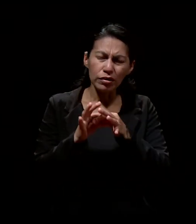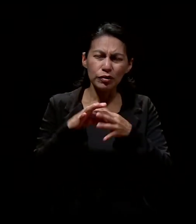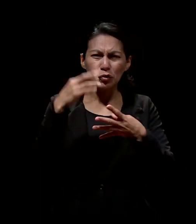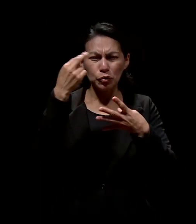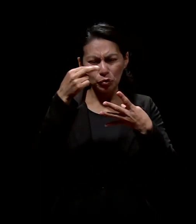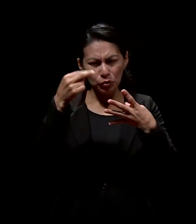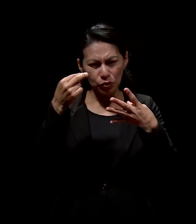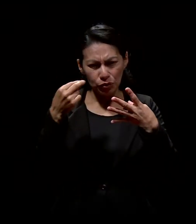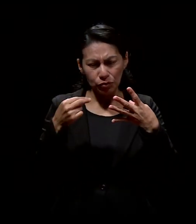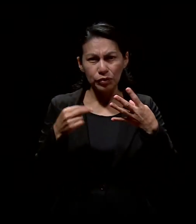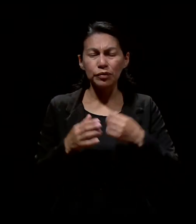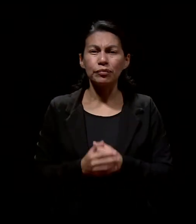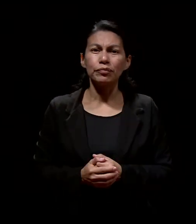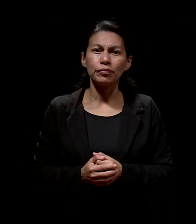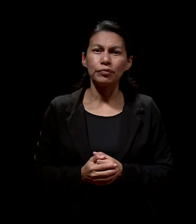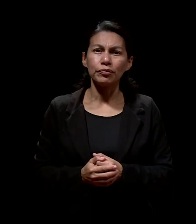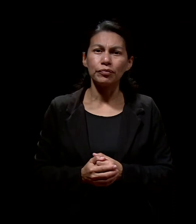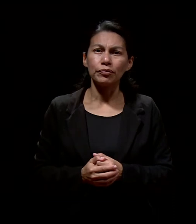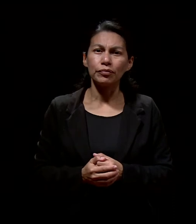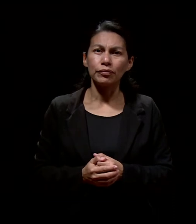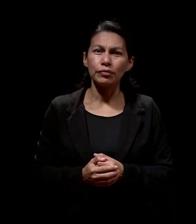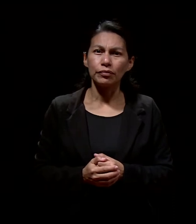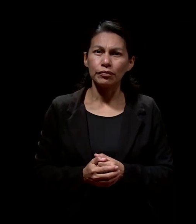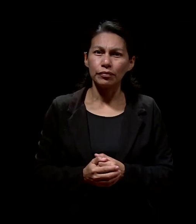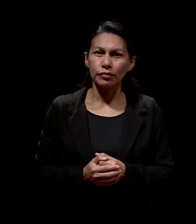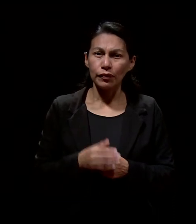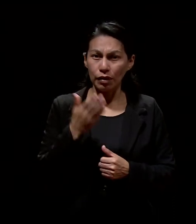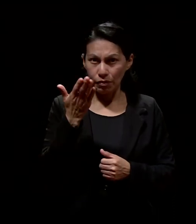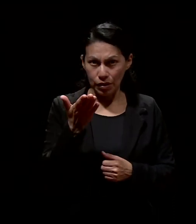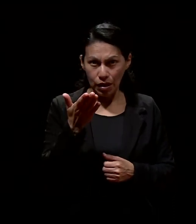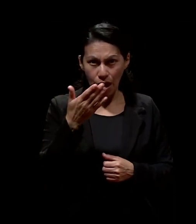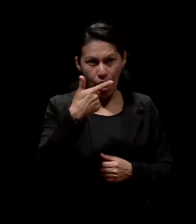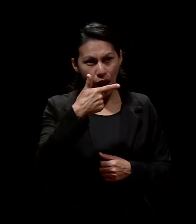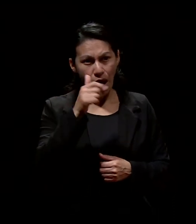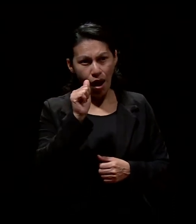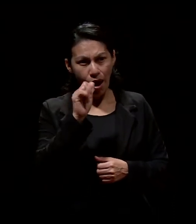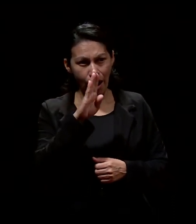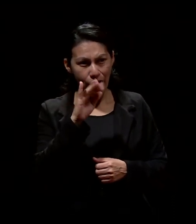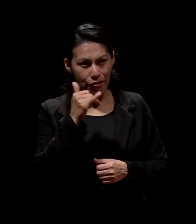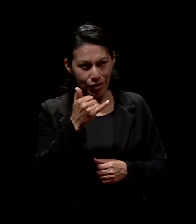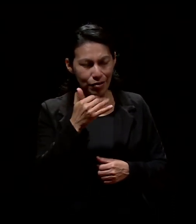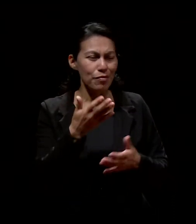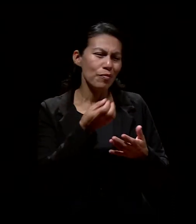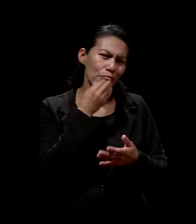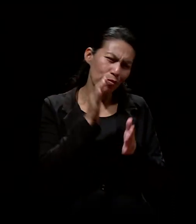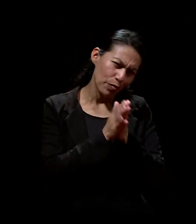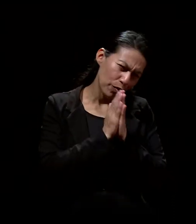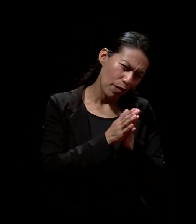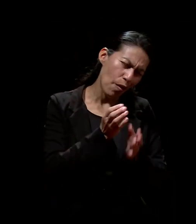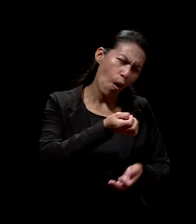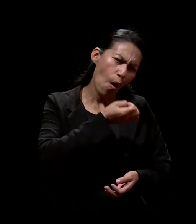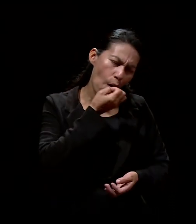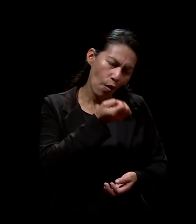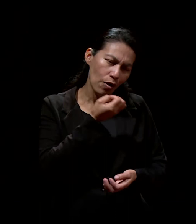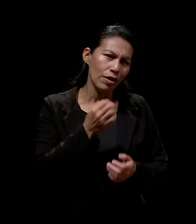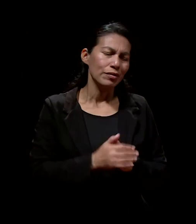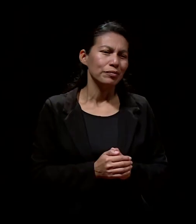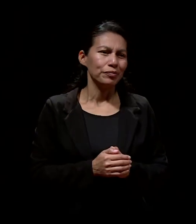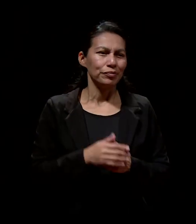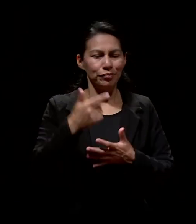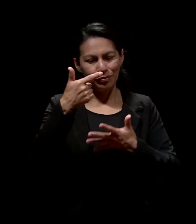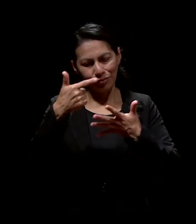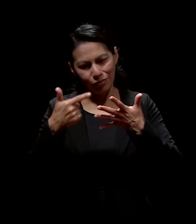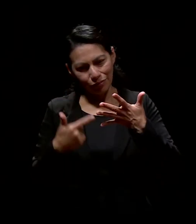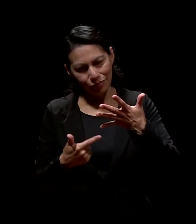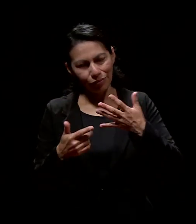Nombre por nombre estaremos orando. Y voy a pedirle a Gaby, por favor, que tengas la